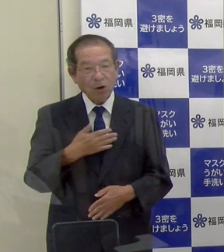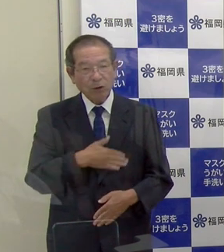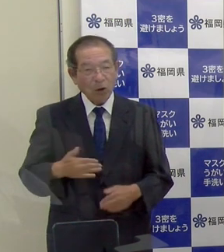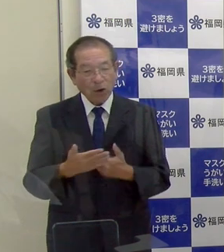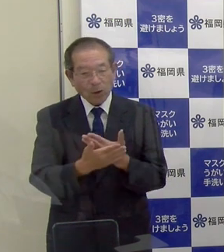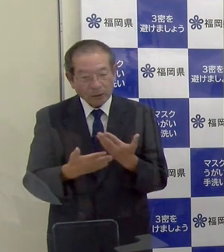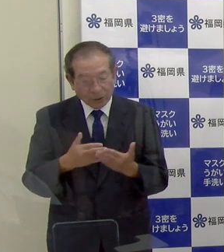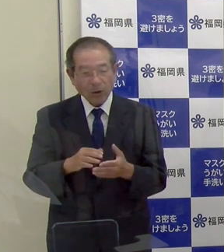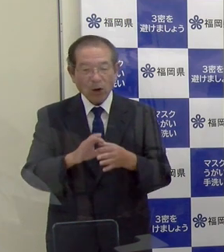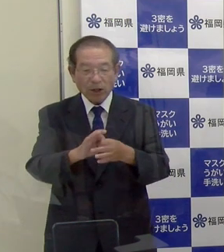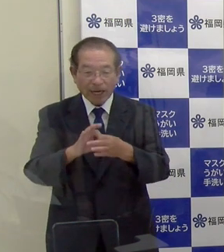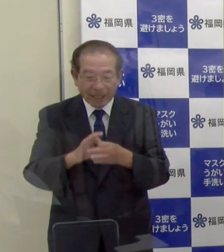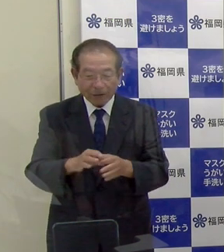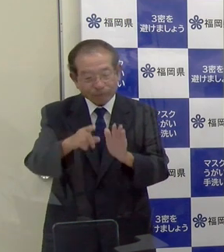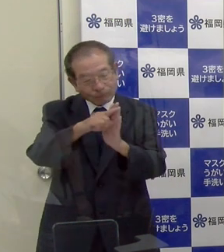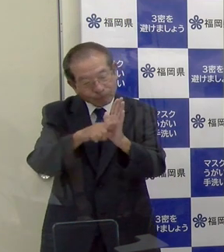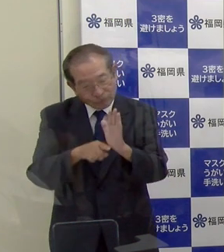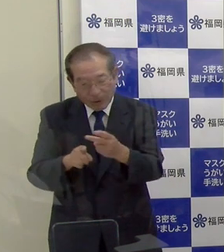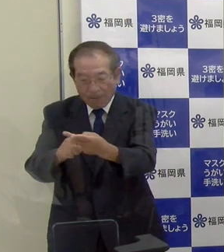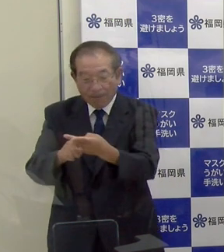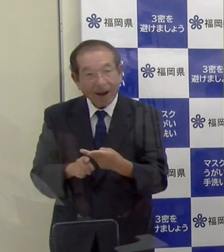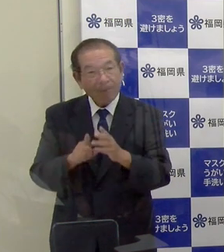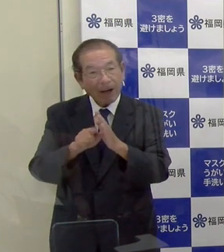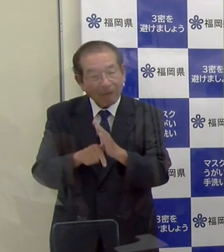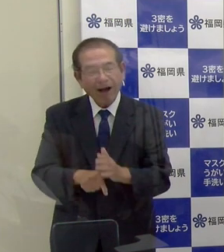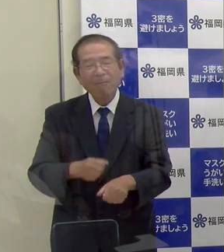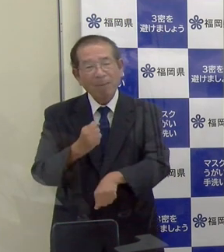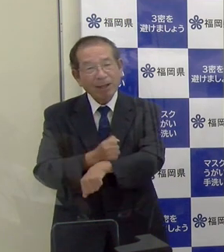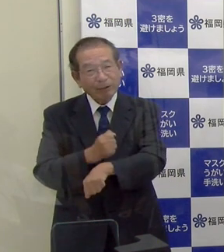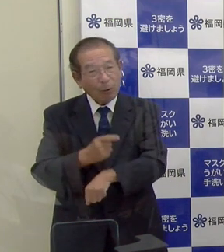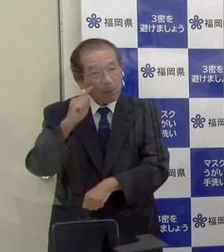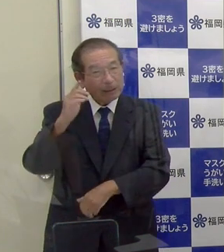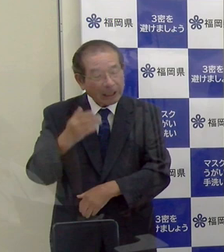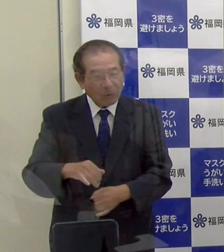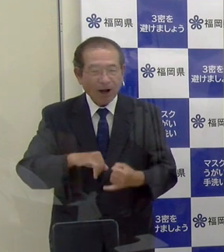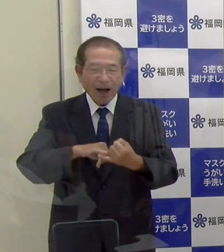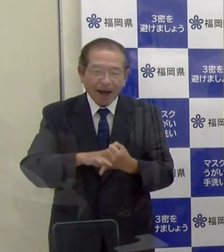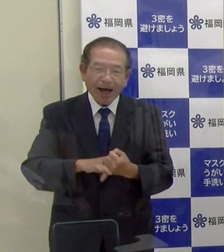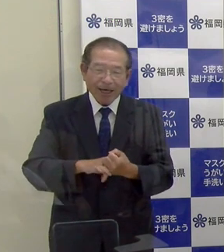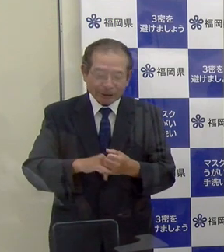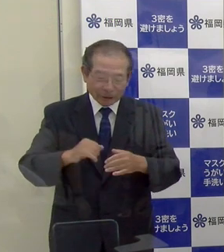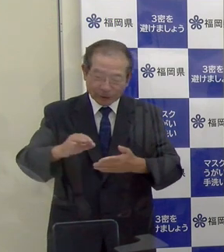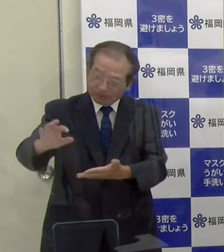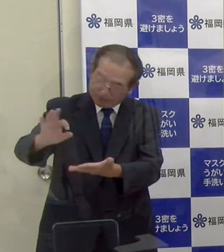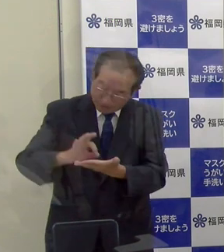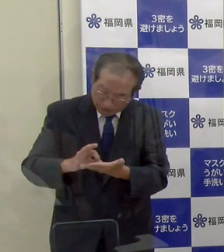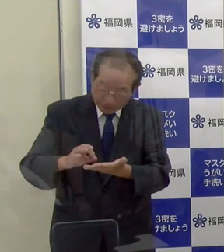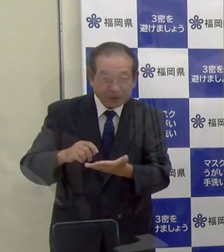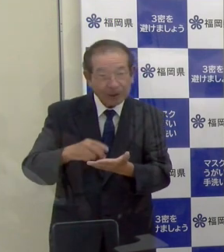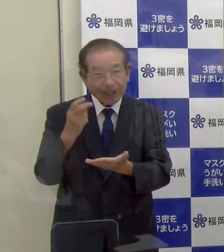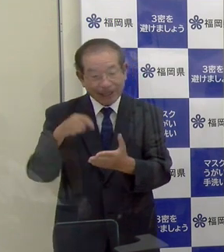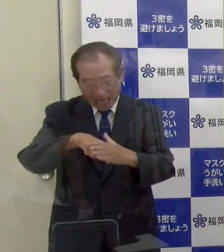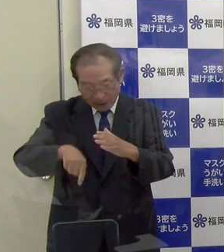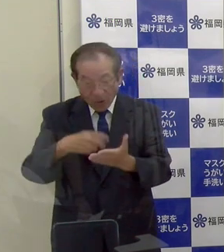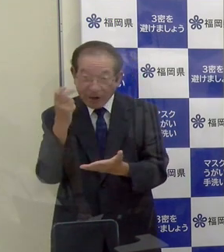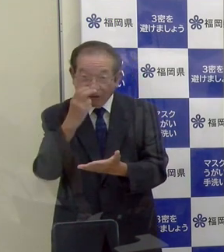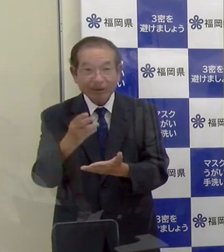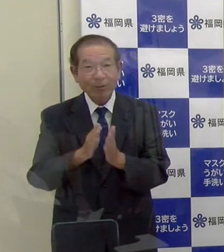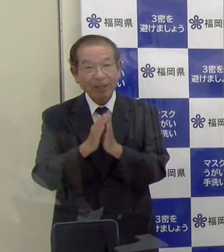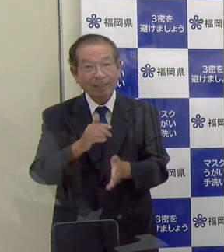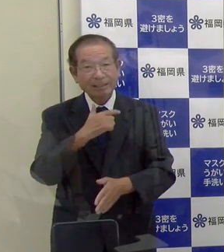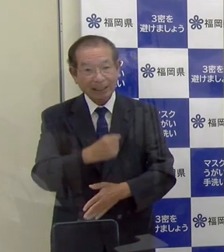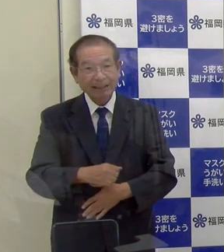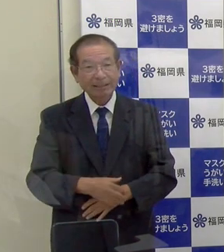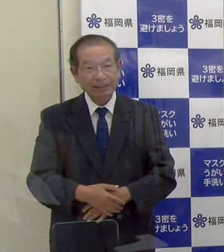等が届いた場合はご面倒でも必ずメッセージを御確認いただきたいと思います